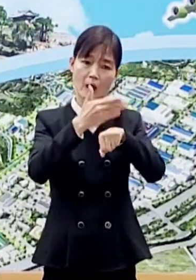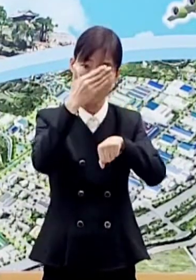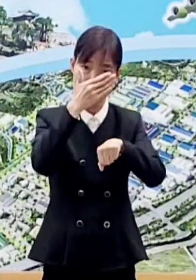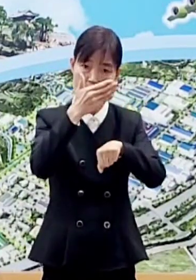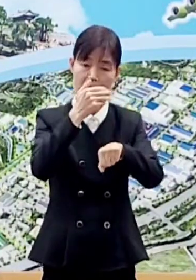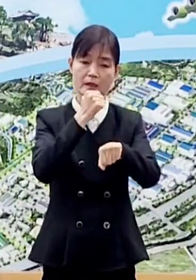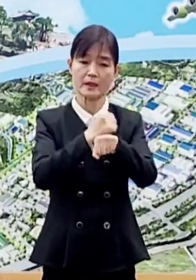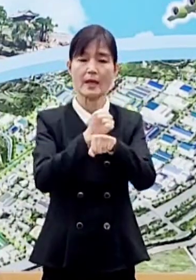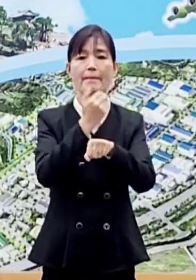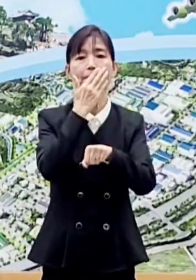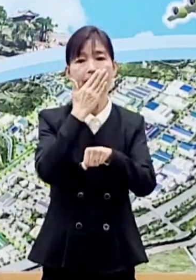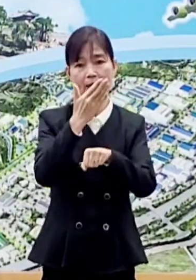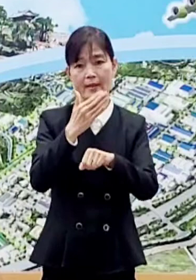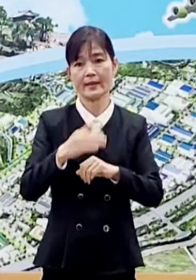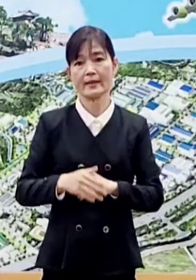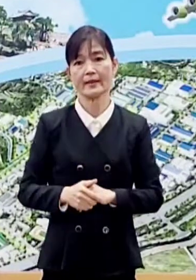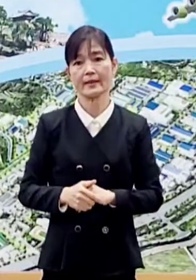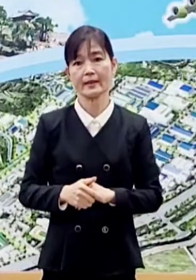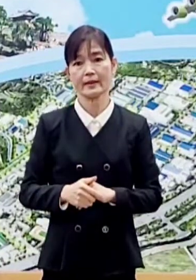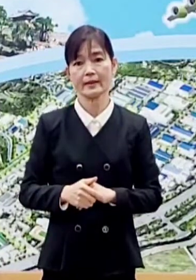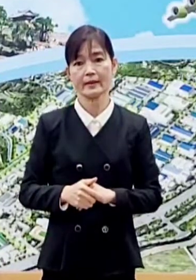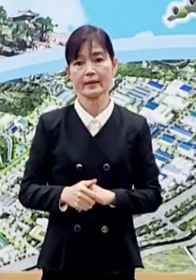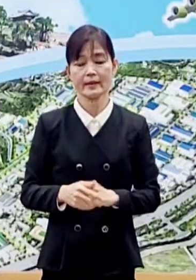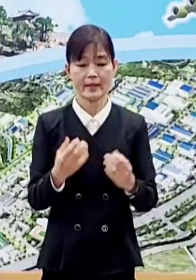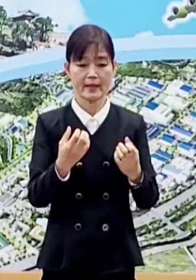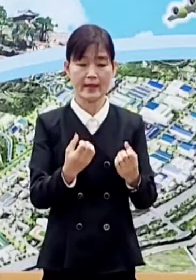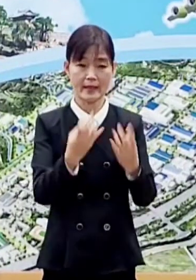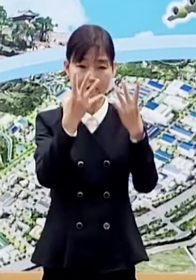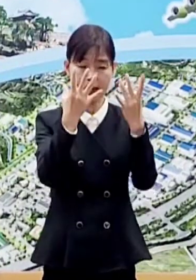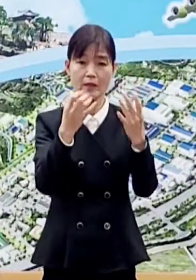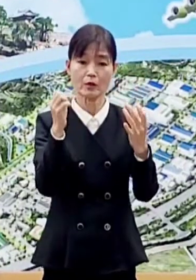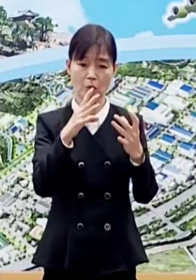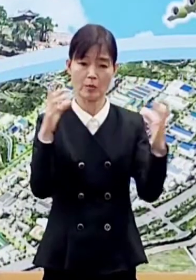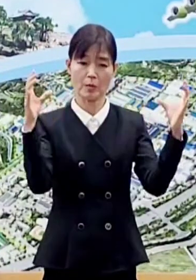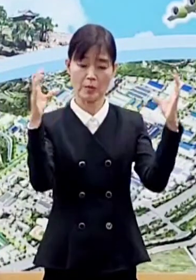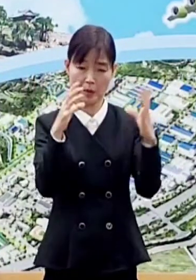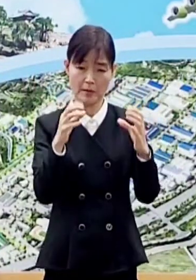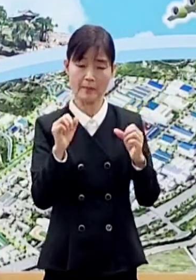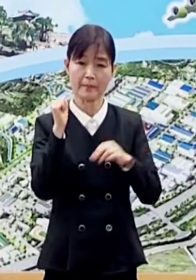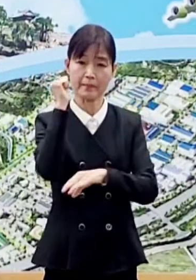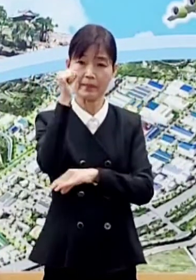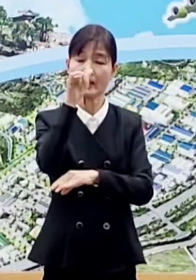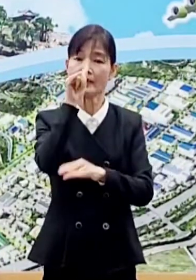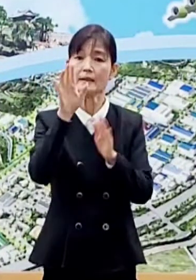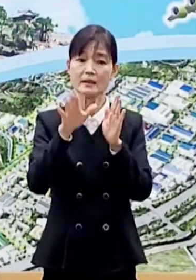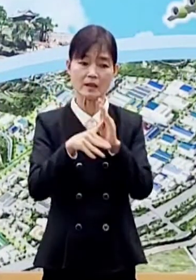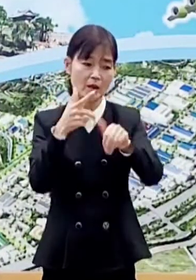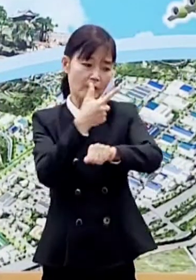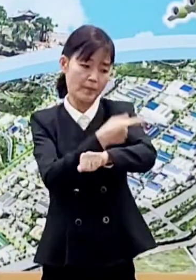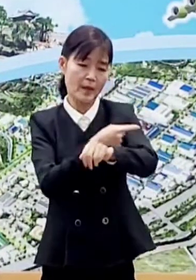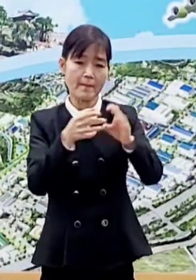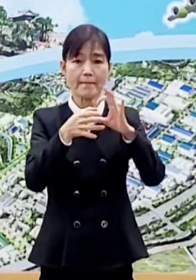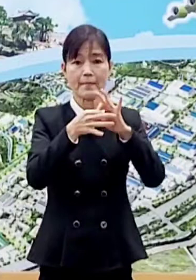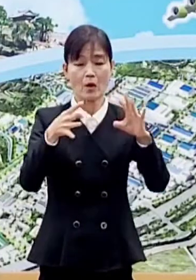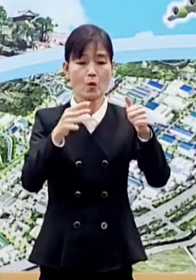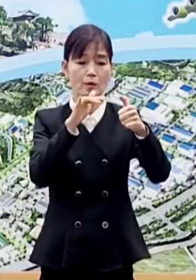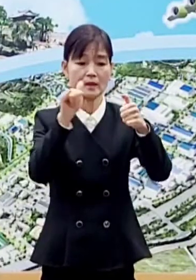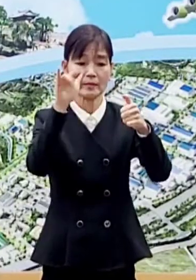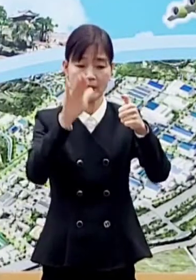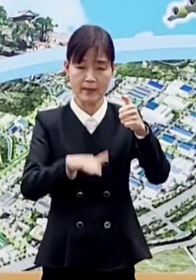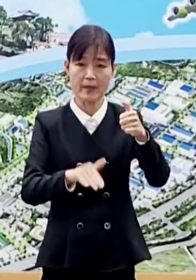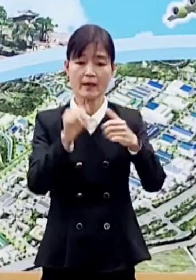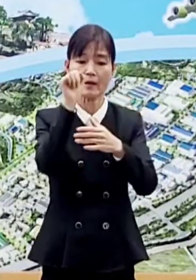공연을 시작하도록 변경됩니다. 행사 집회는 접종자, 미접종자 구분 없이 50명